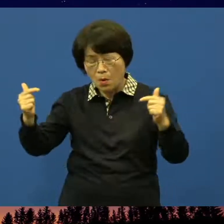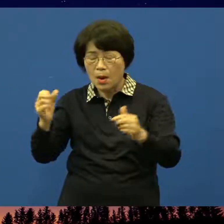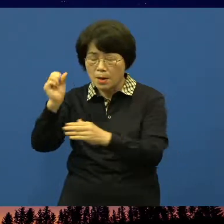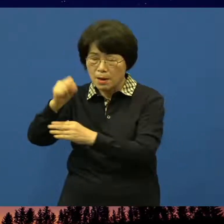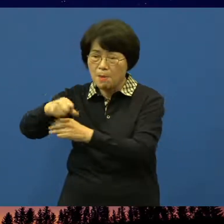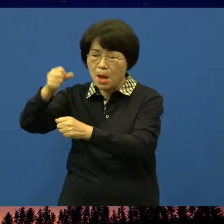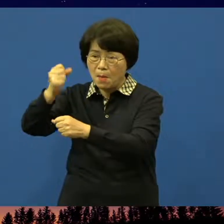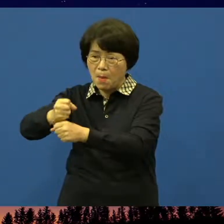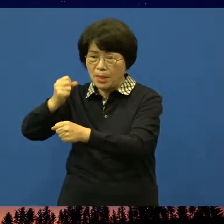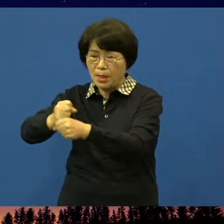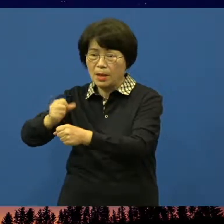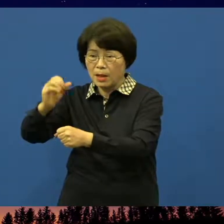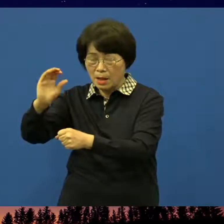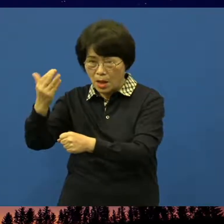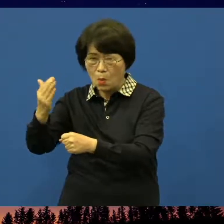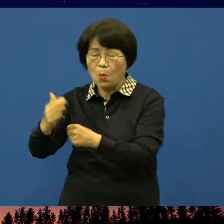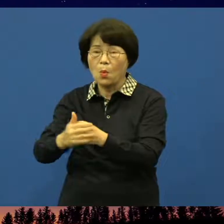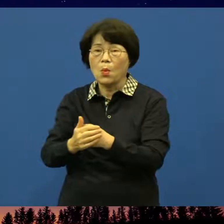맺게 하고,